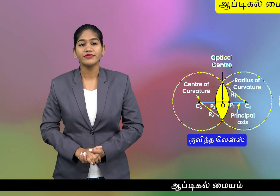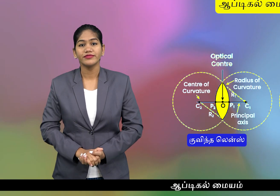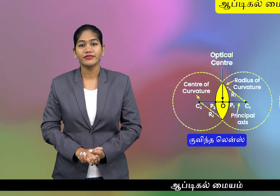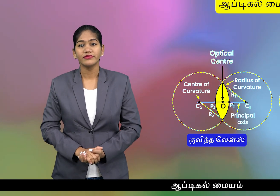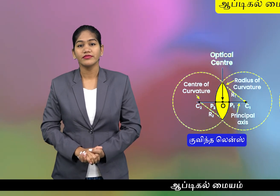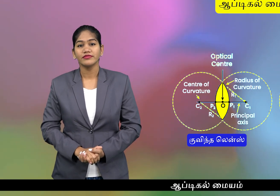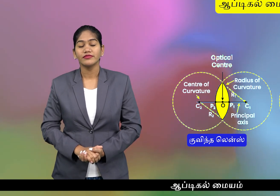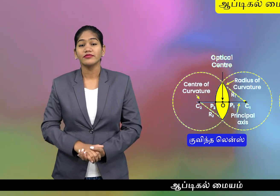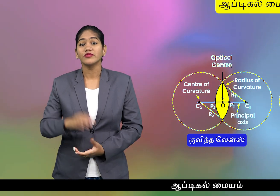ஒளியியல் மையம்,